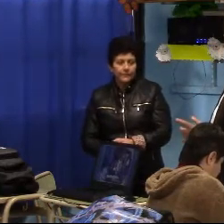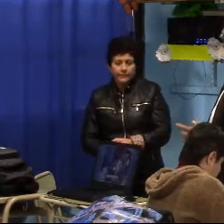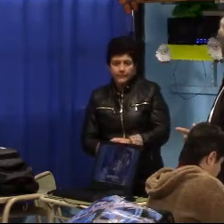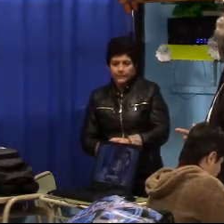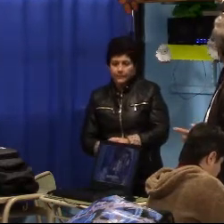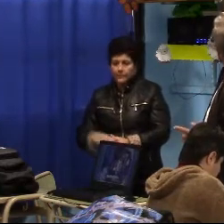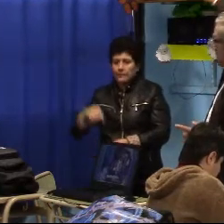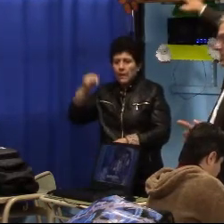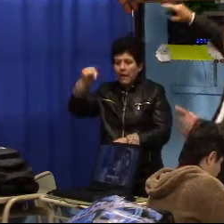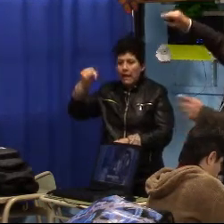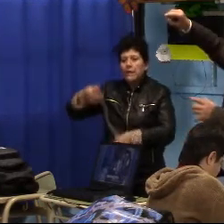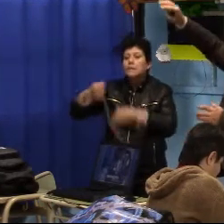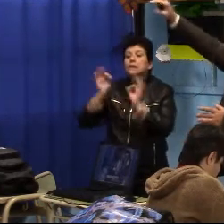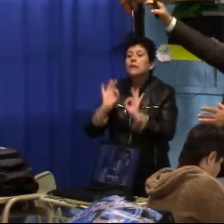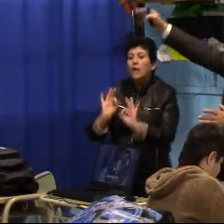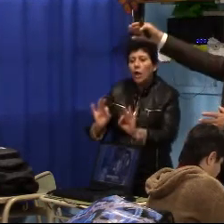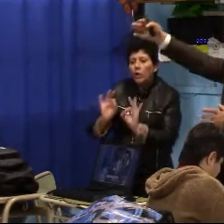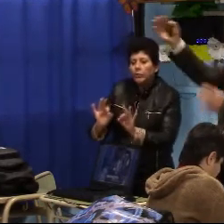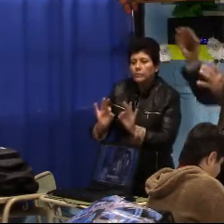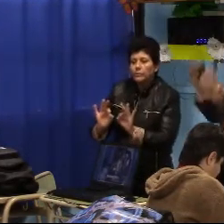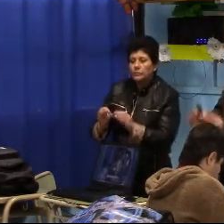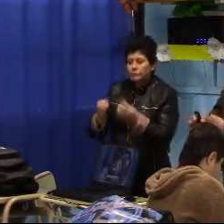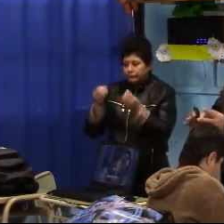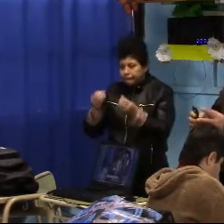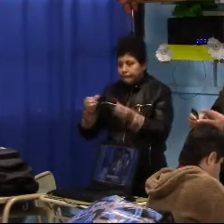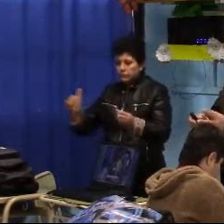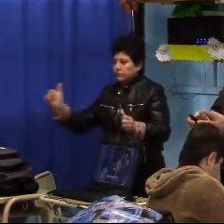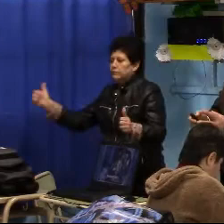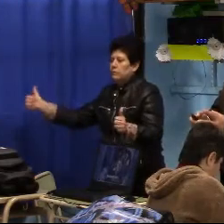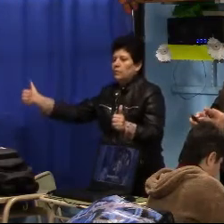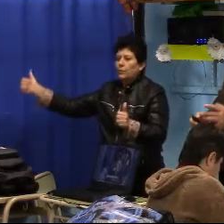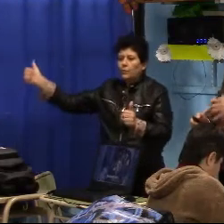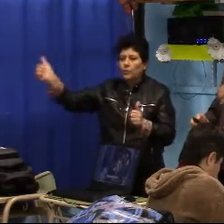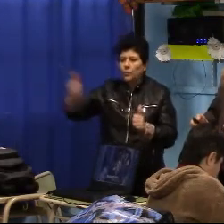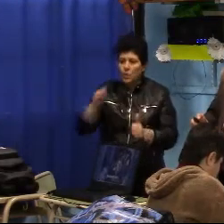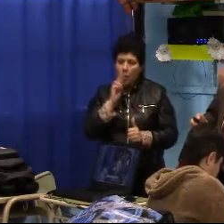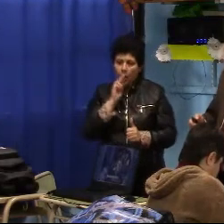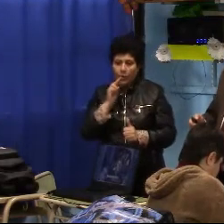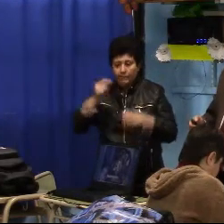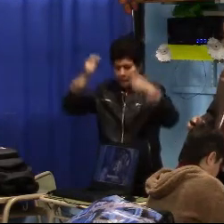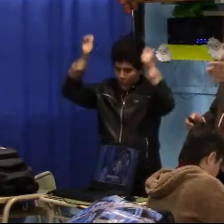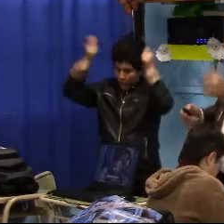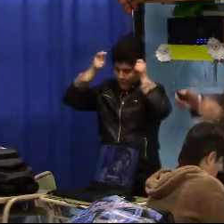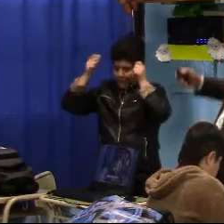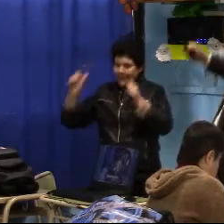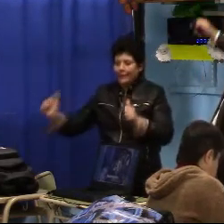Okay. Ahí se cumplió. Vino la reina a ver a Salomón. Pero